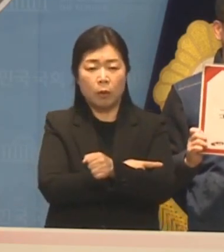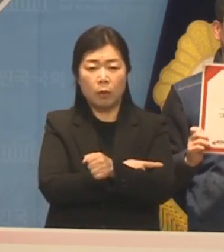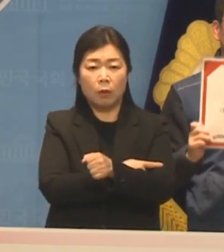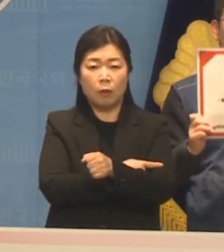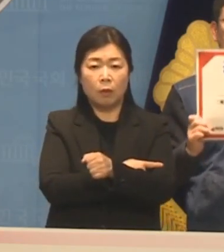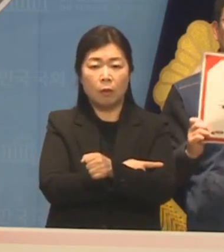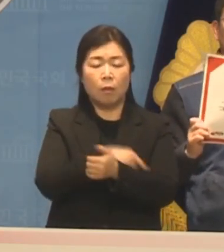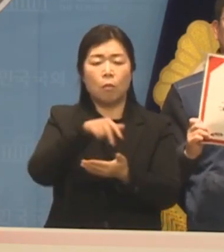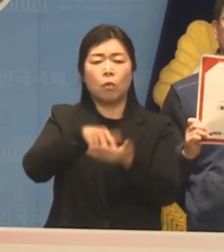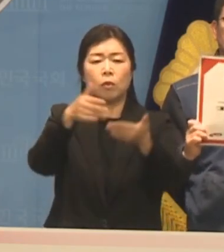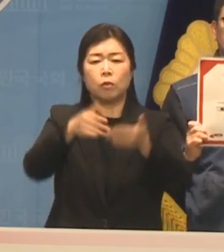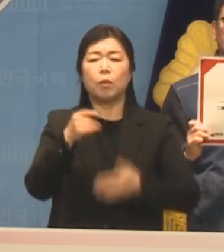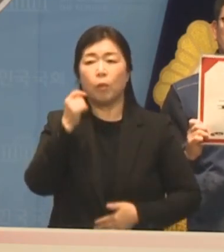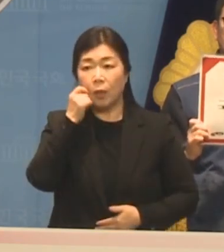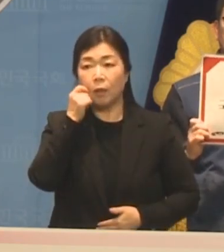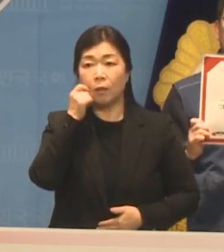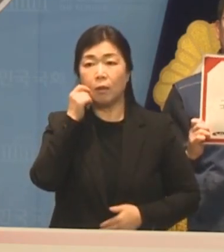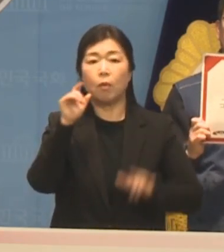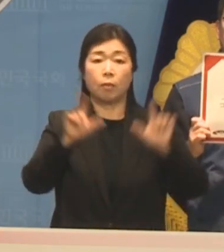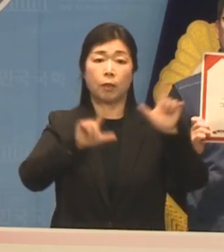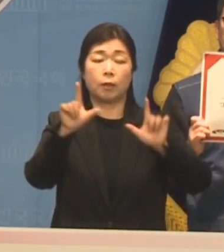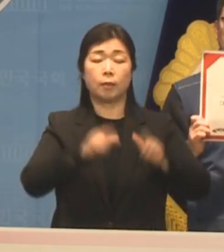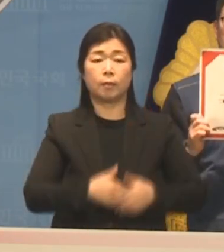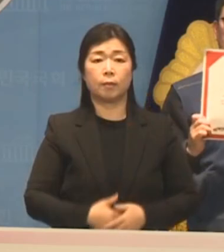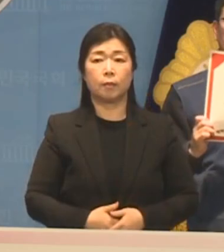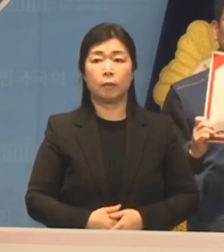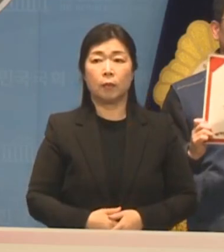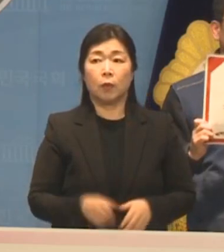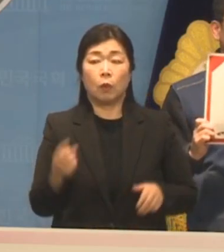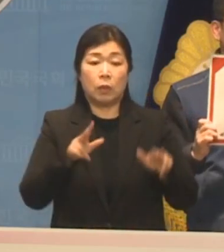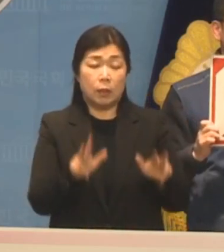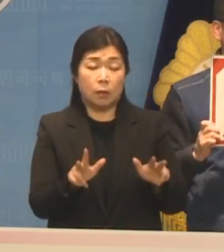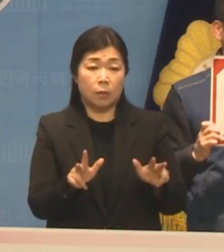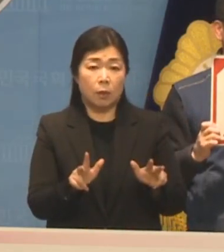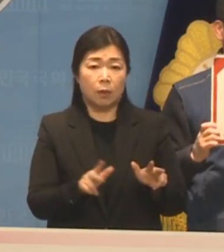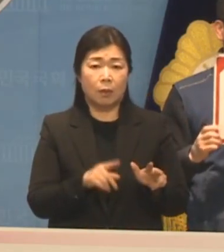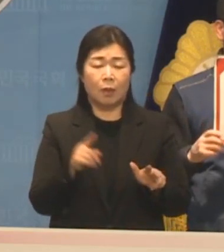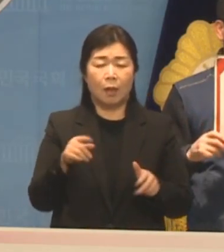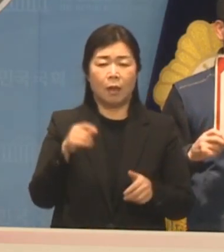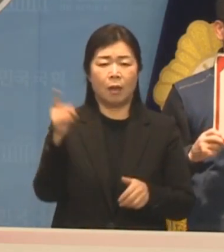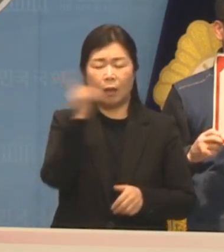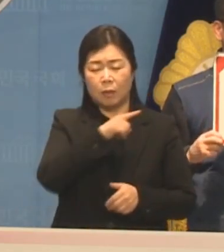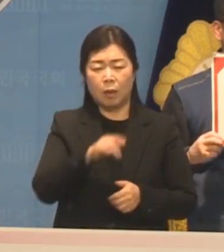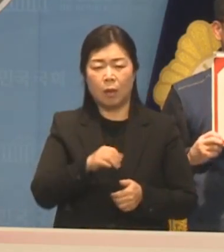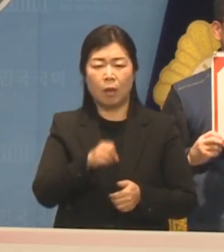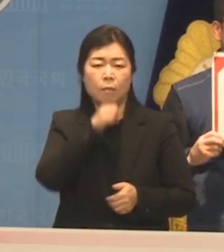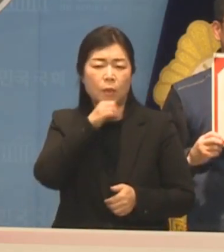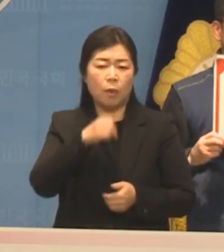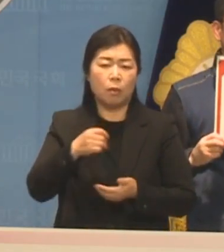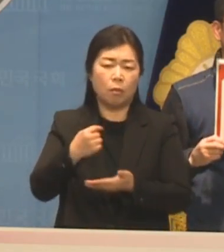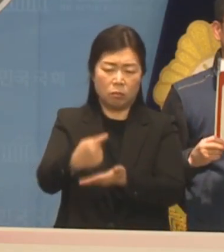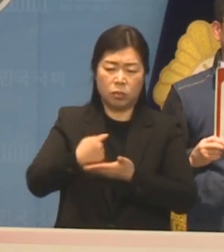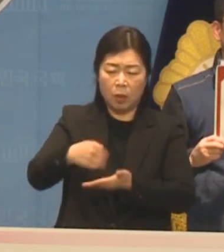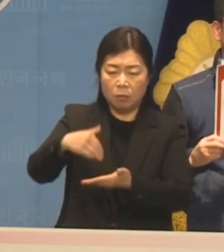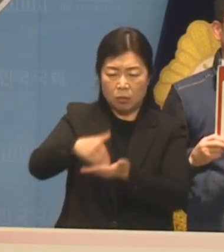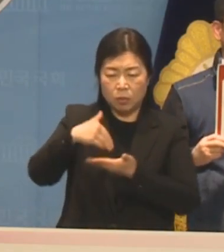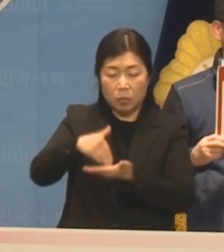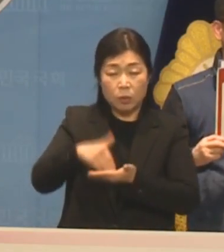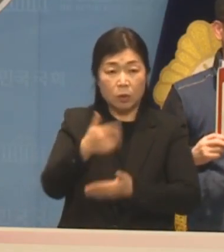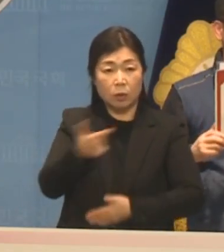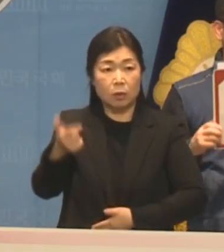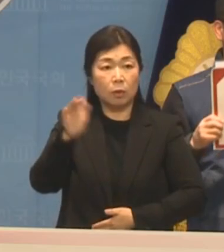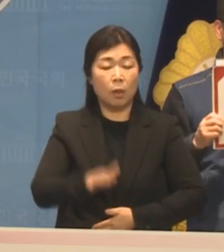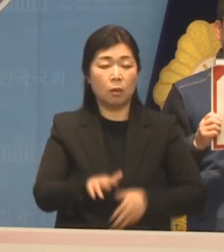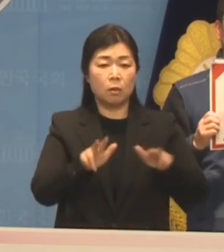활자화되어 있는, 명문화되어 있는 사항입니다. 그리고 현장에서는 악성 민원과 넘쳐나는 업무에, 그런데 이 윤 정부